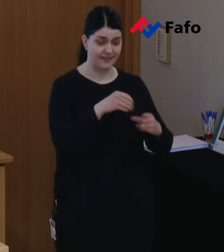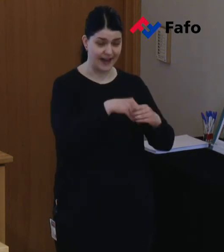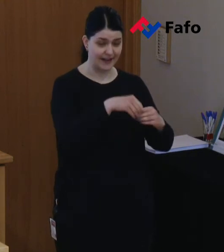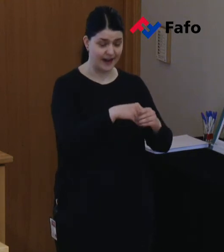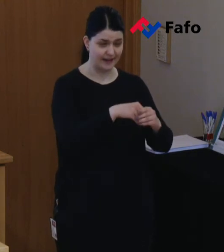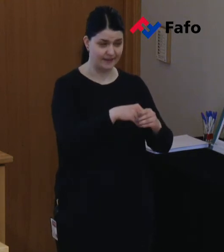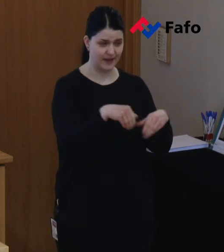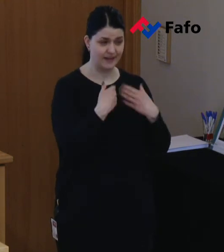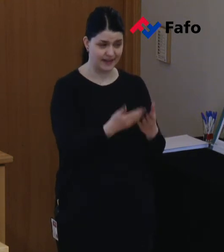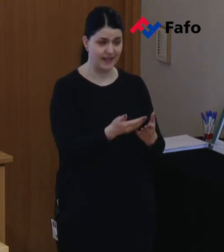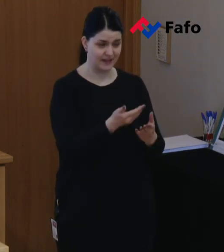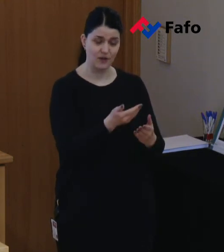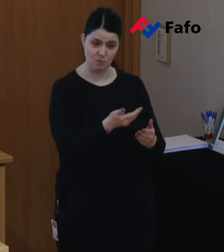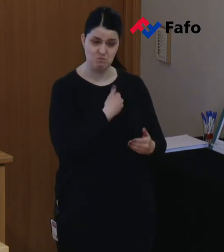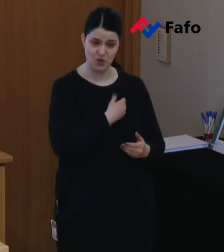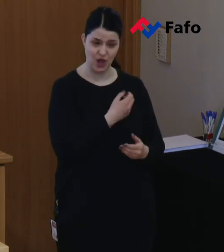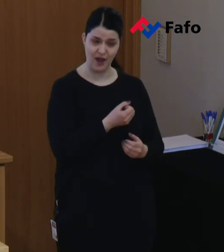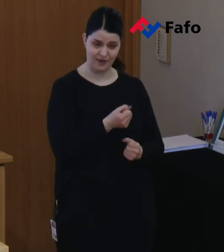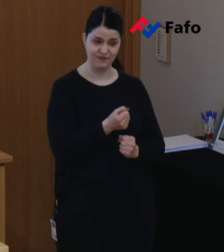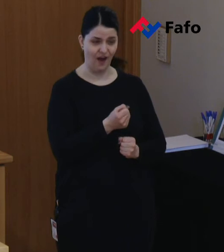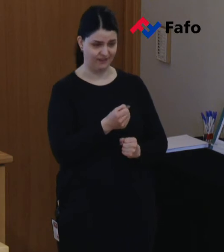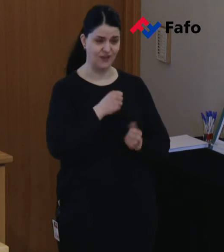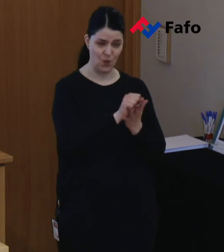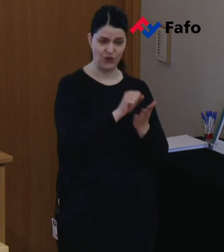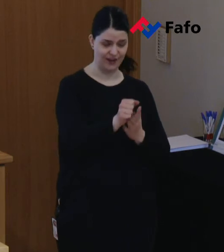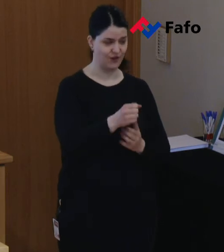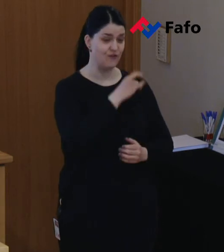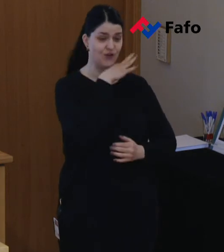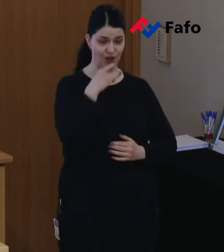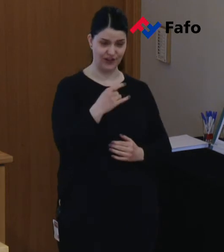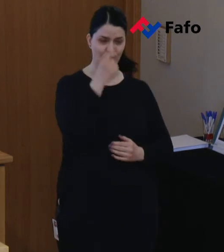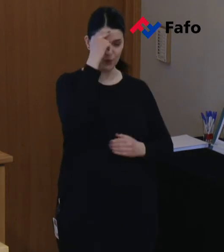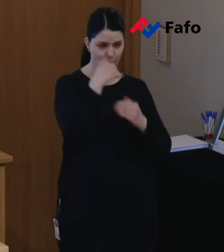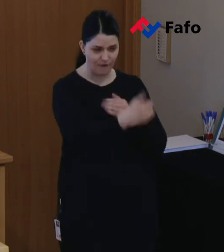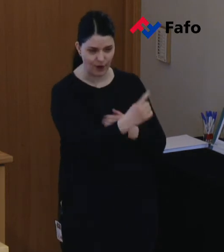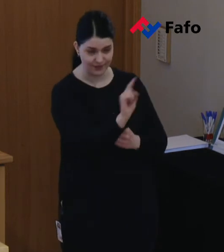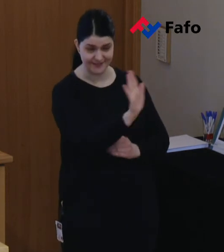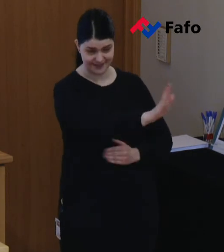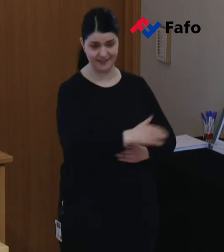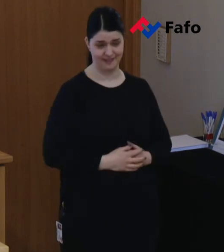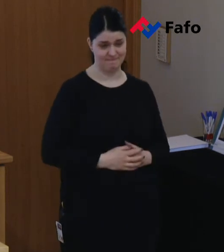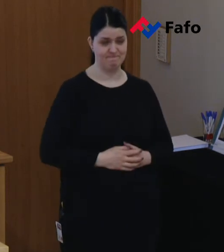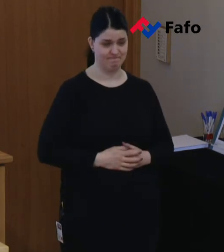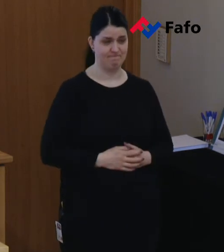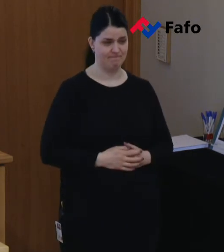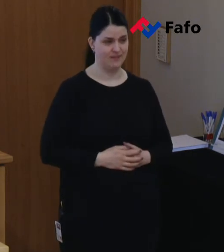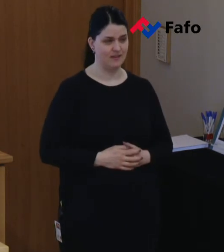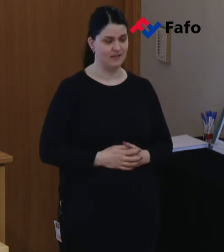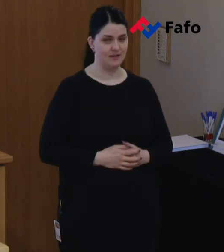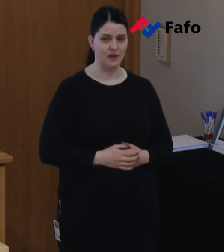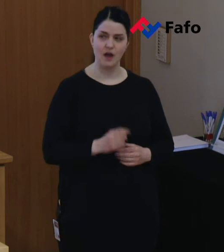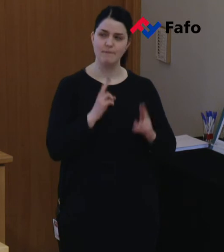Deltakerne gir stor uttrykk for fornøydhet, uttrykk for bedre livskvalitet, større tro på fremtiden sin. Så det